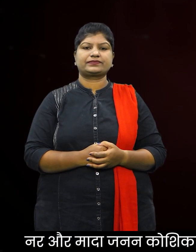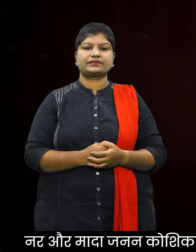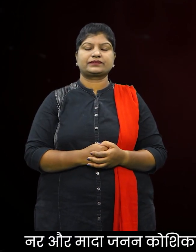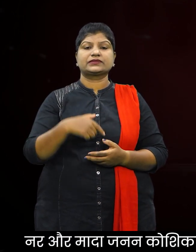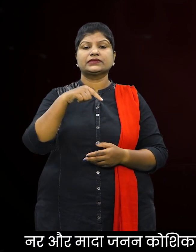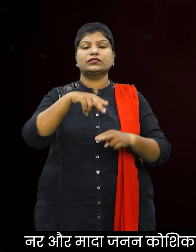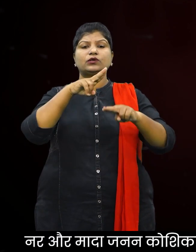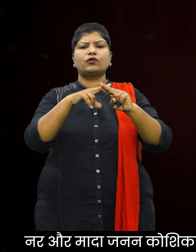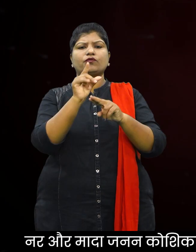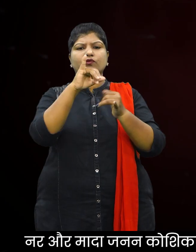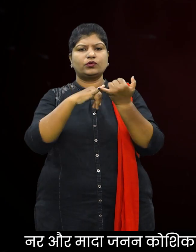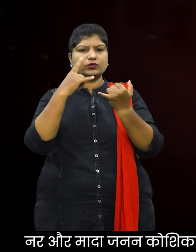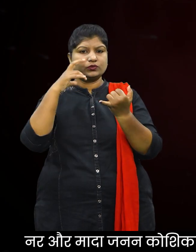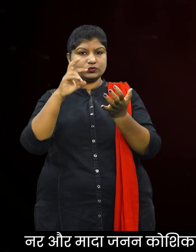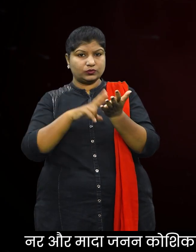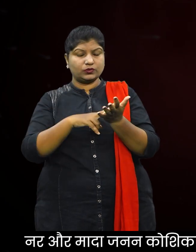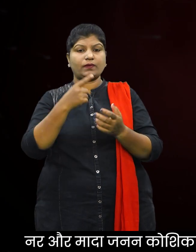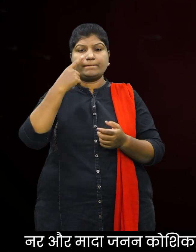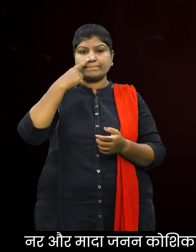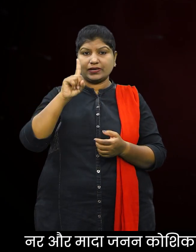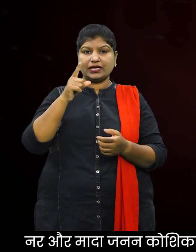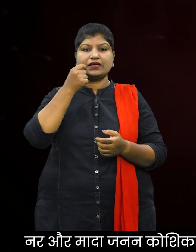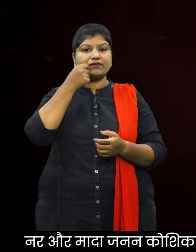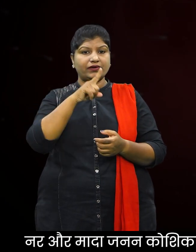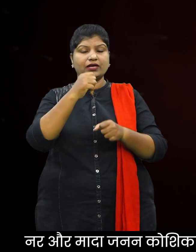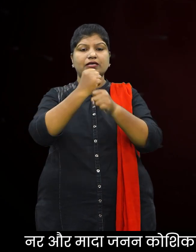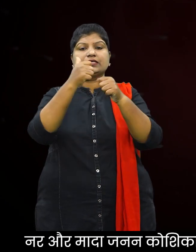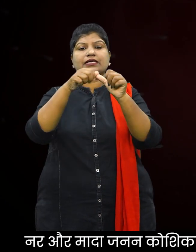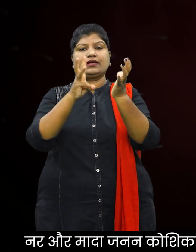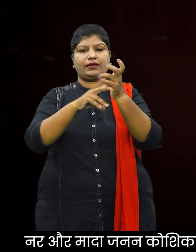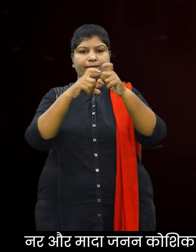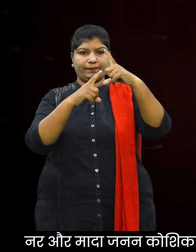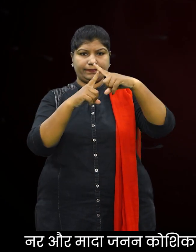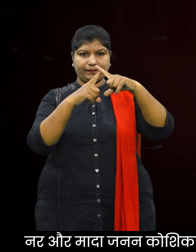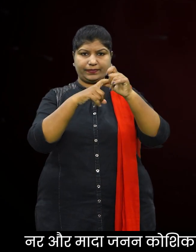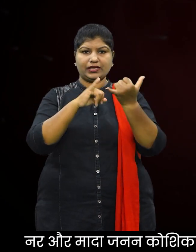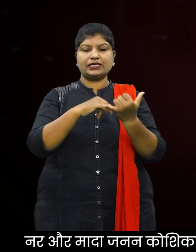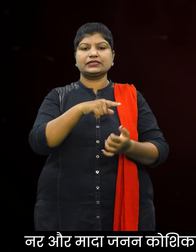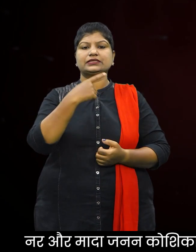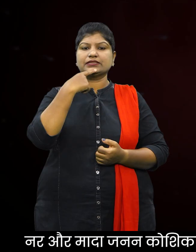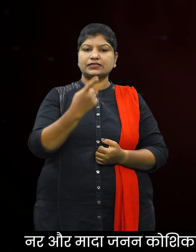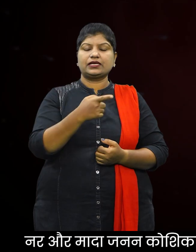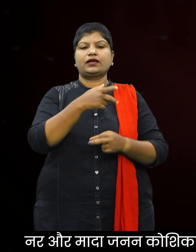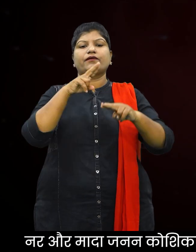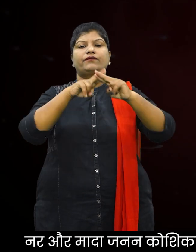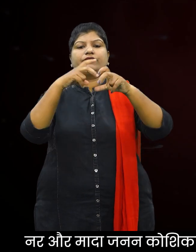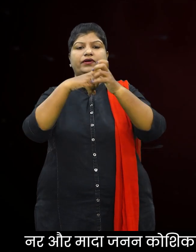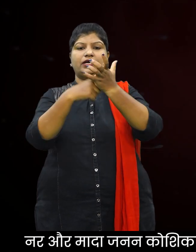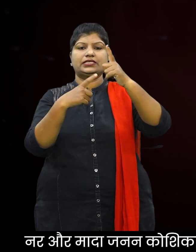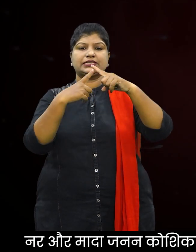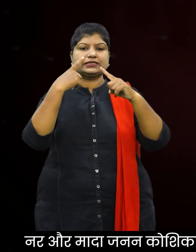नर और मादा जनन कोशिकाओं का मिलन निषेचन यानी फर्टिलाइजेशन कहलाता है।